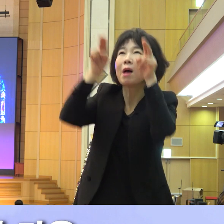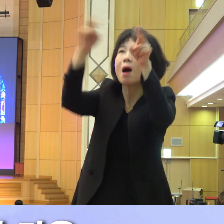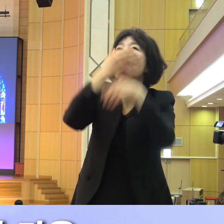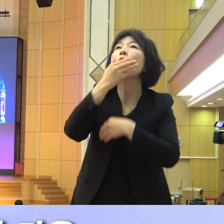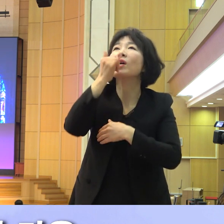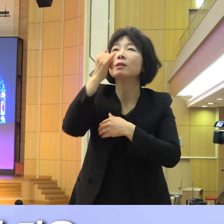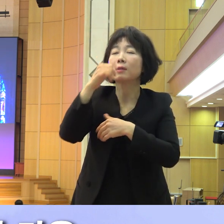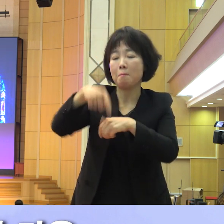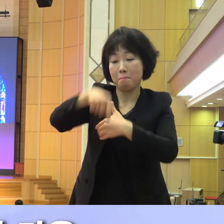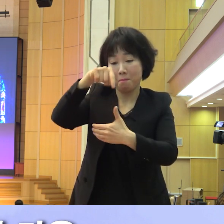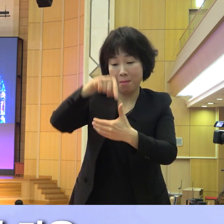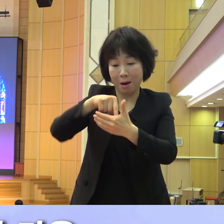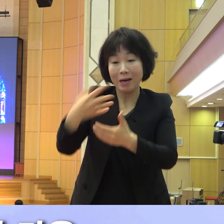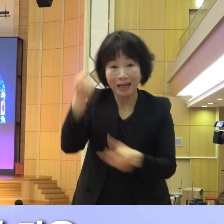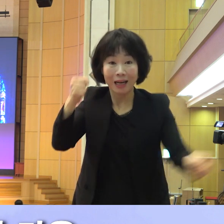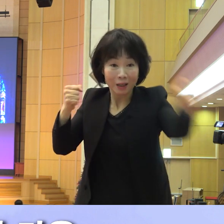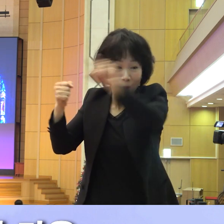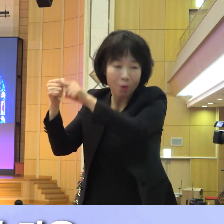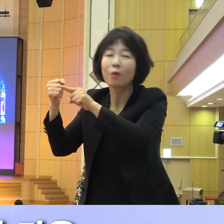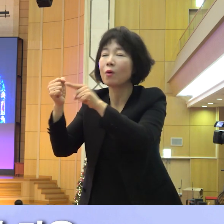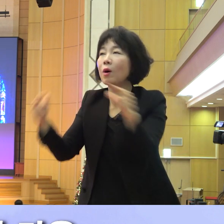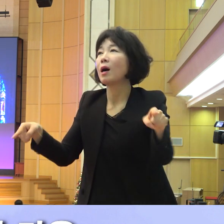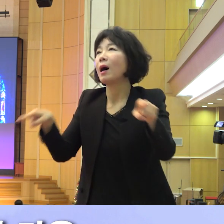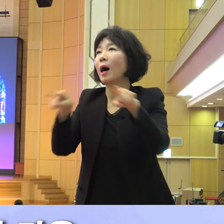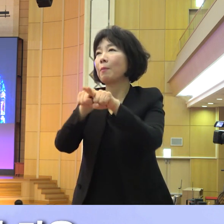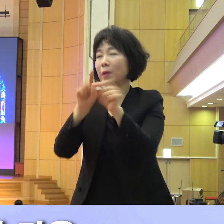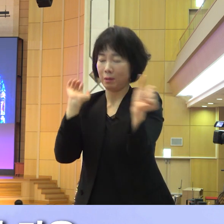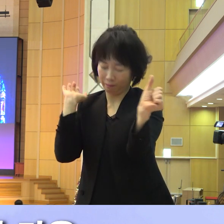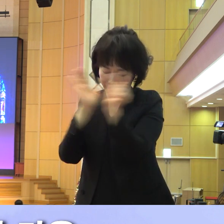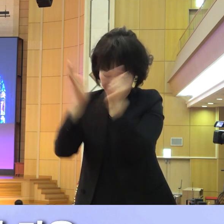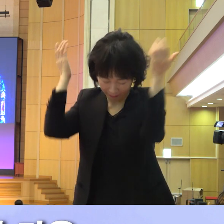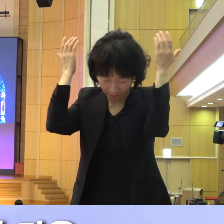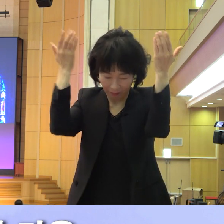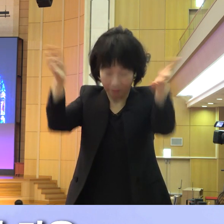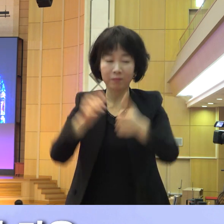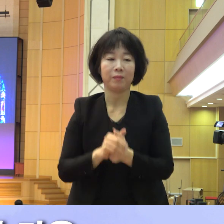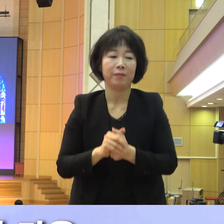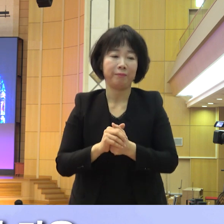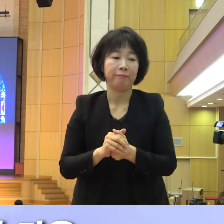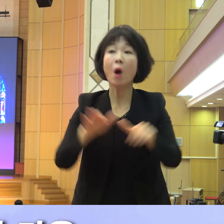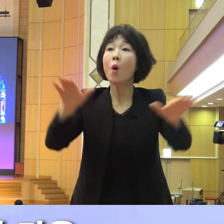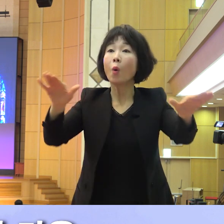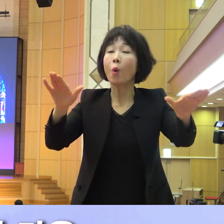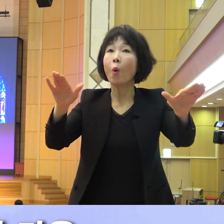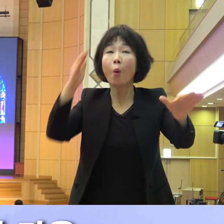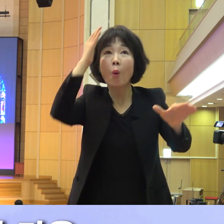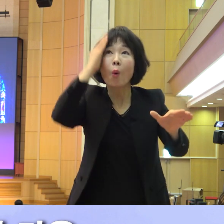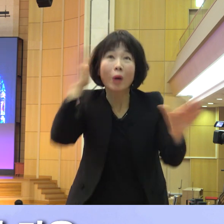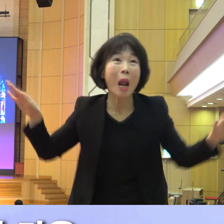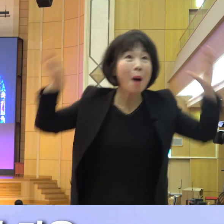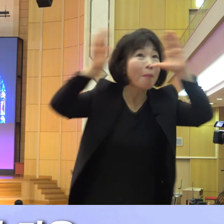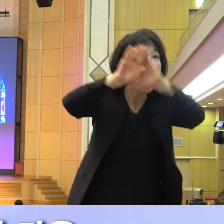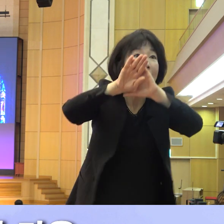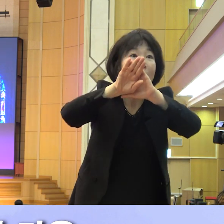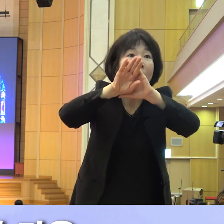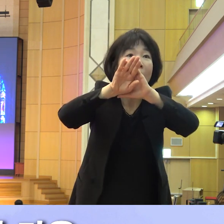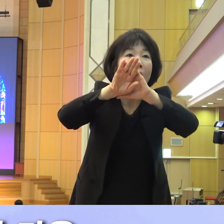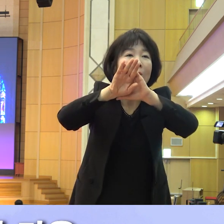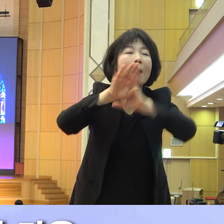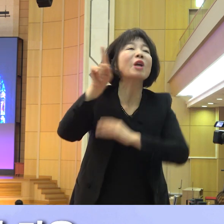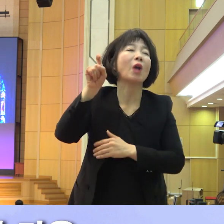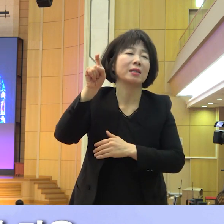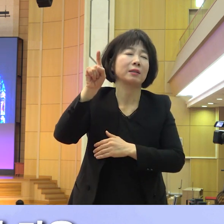복된 신령들이 다 될 수 있도록 주님께서 함께하여 주시옵소서. 오늘 밤에는 송구영신 예배로 주님께